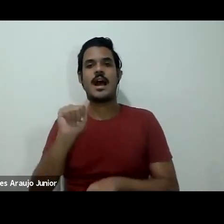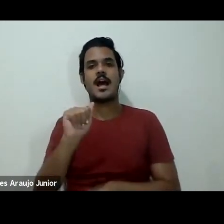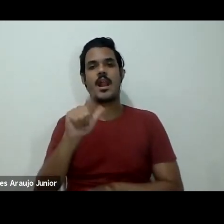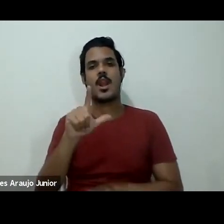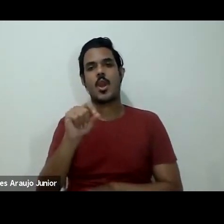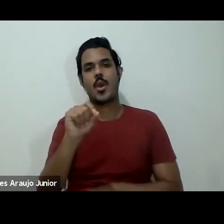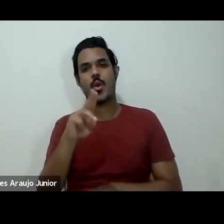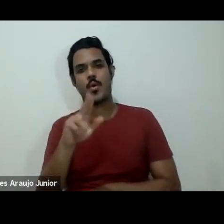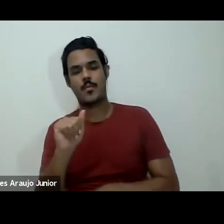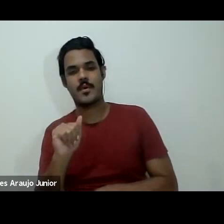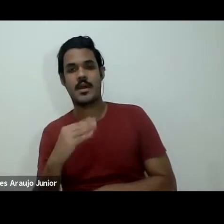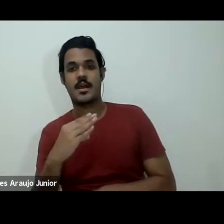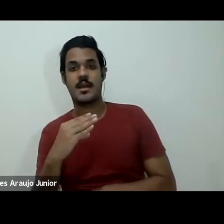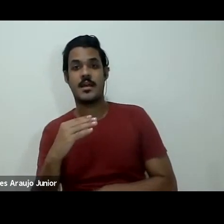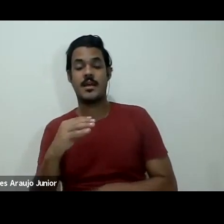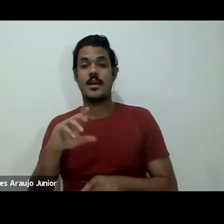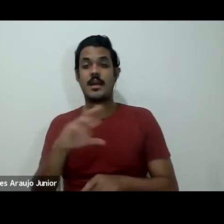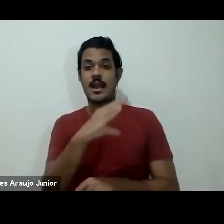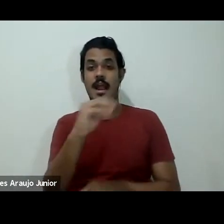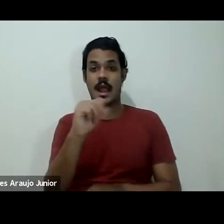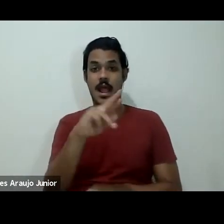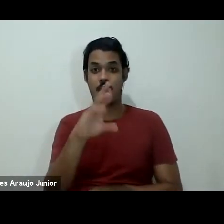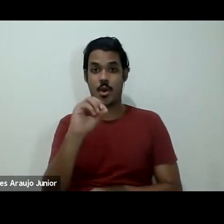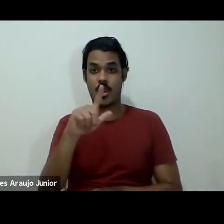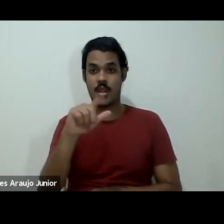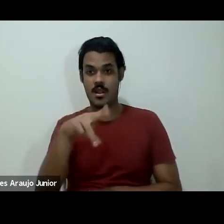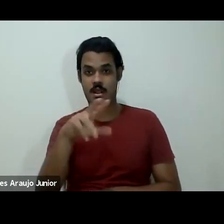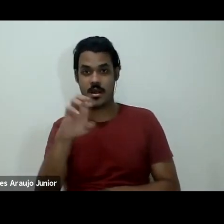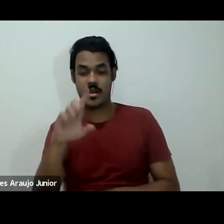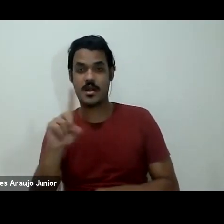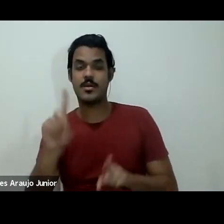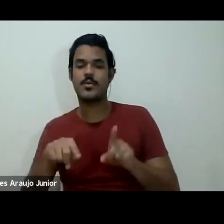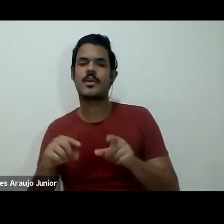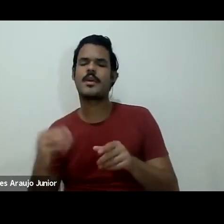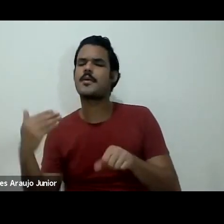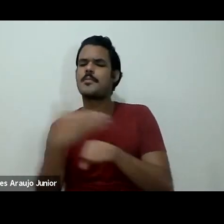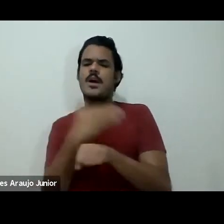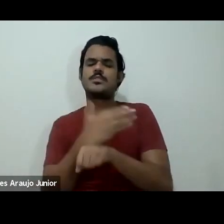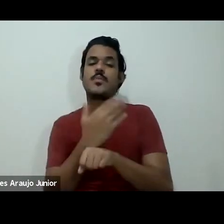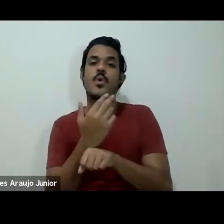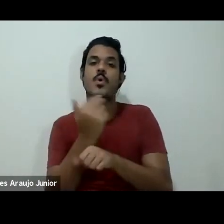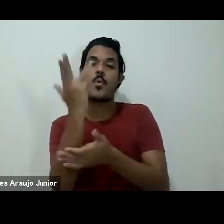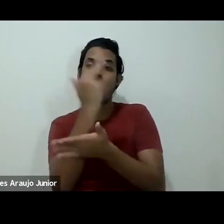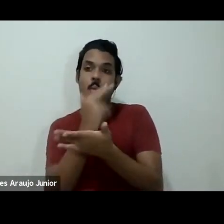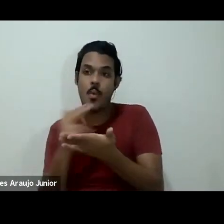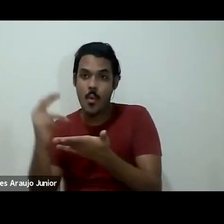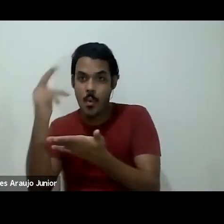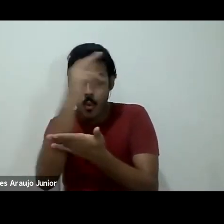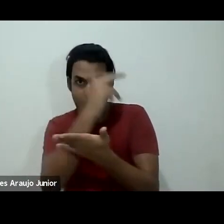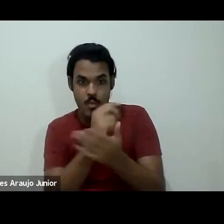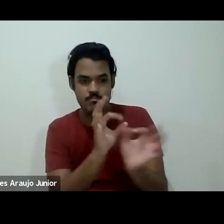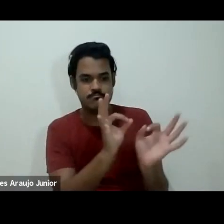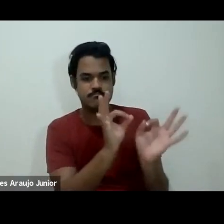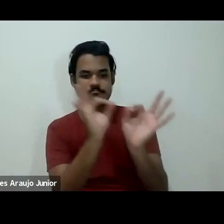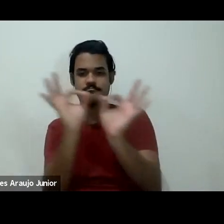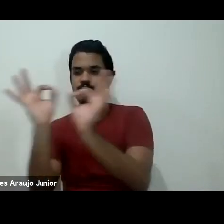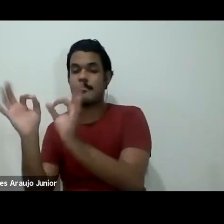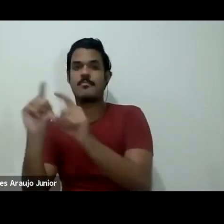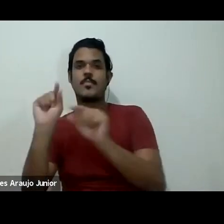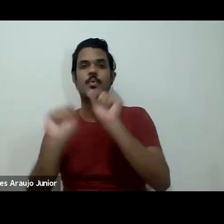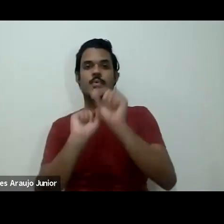Nascimento, Loba Nascimento, que fez a parte gráfica dessa fase do projeto